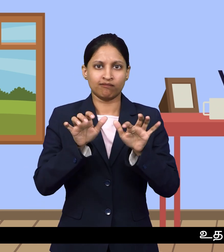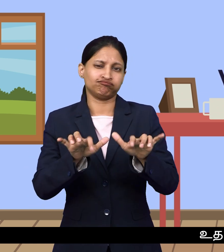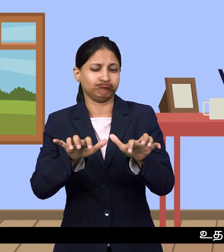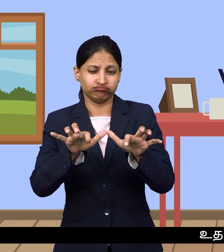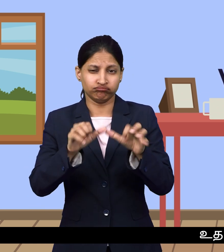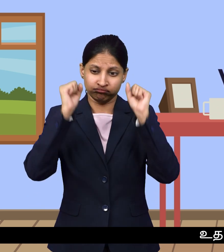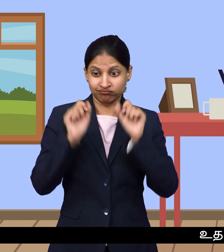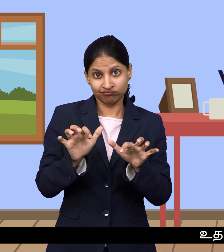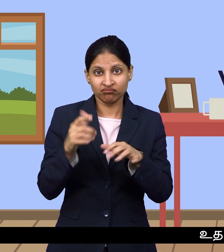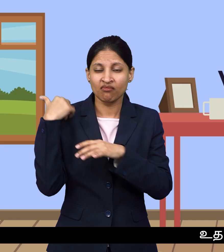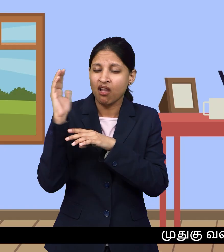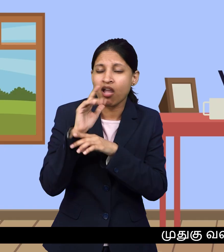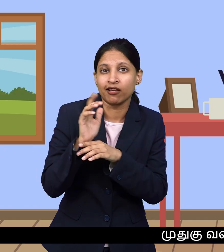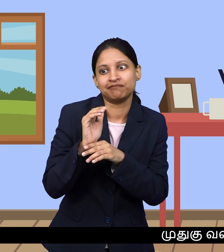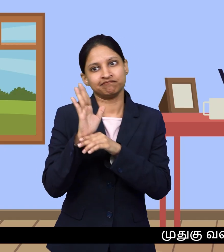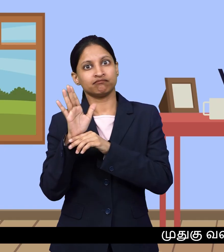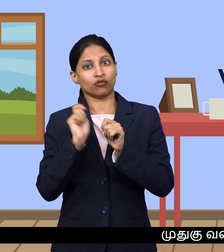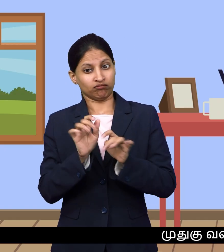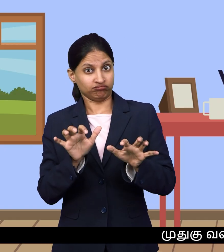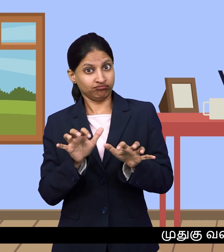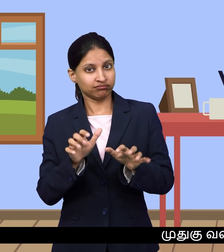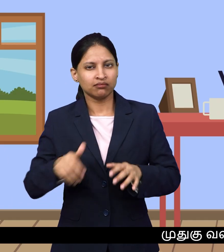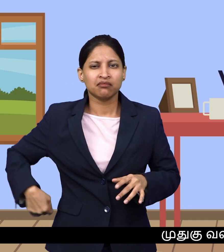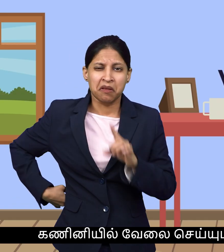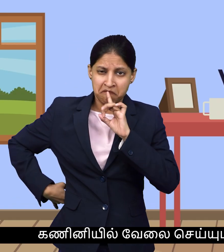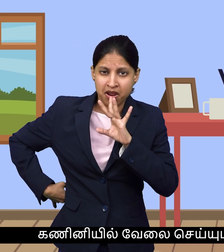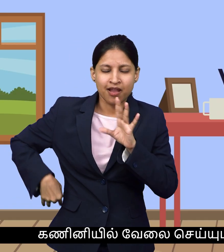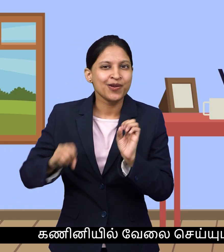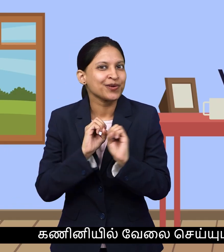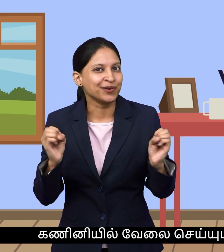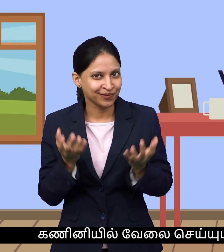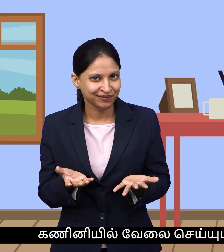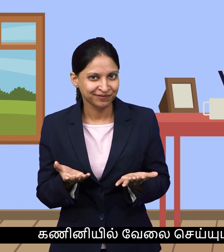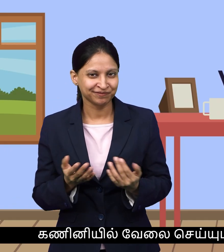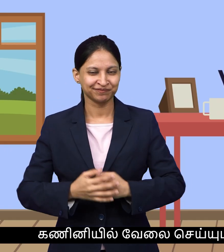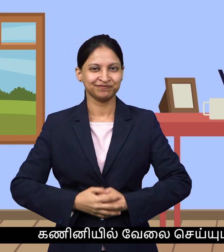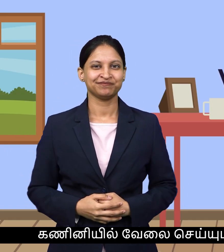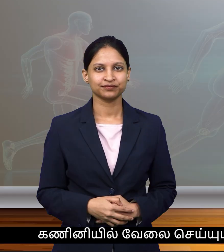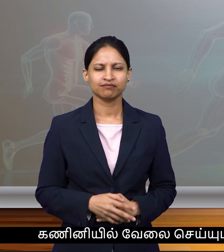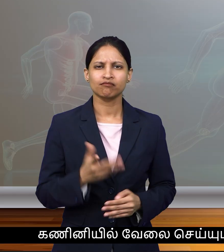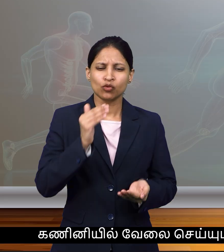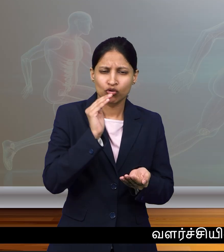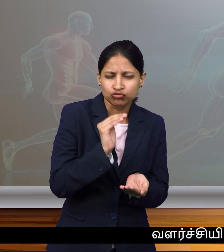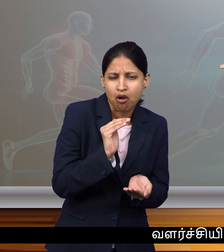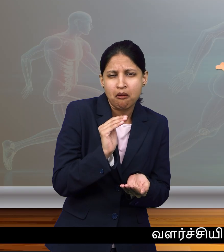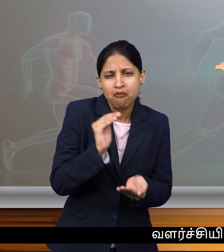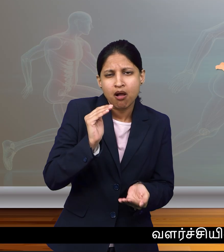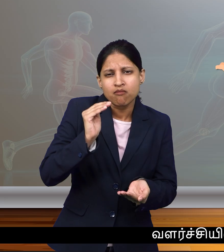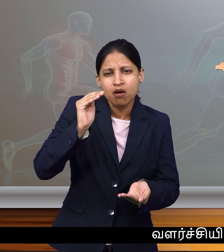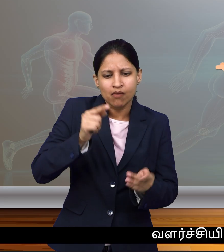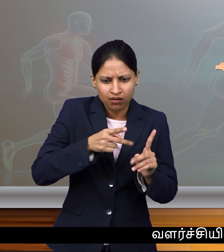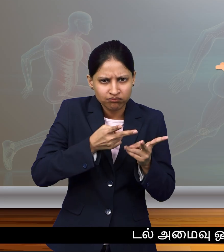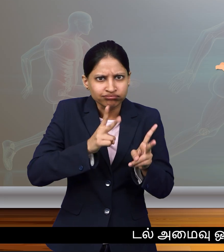உதாரணமாக, முதுகு வலியை தவிர்க்க கணினியில் வேலை செய்யும் போது நேராக உட்கார வேண்டும்.